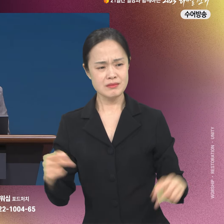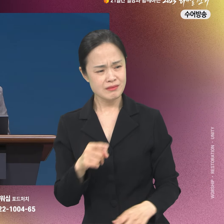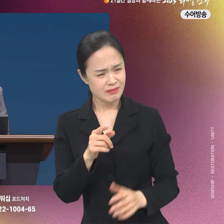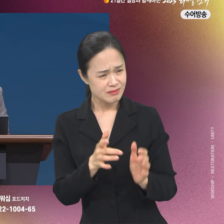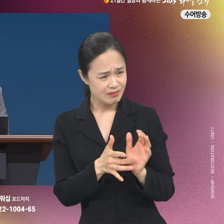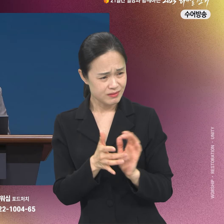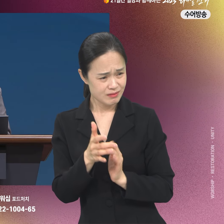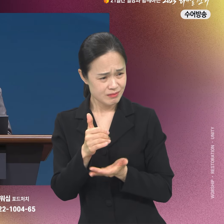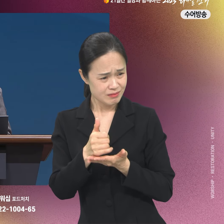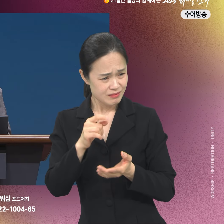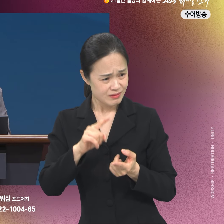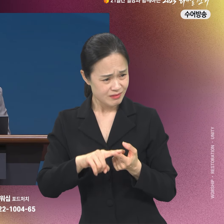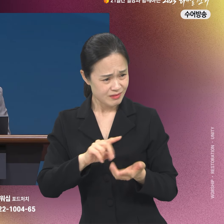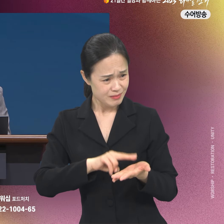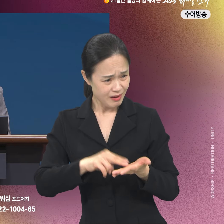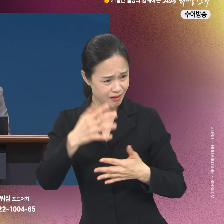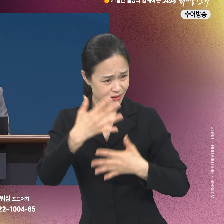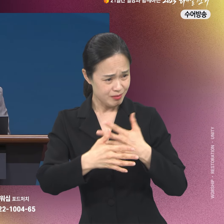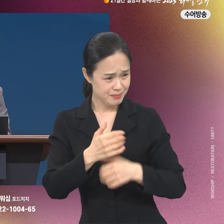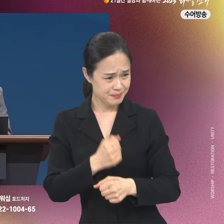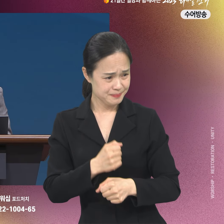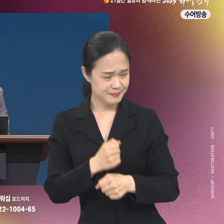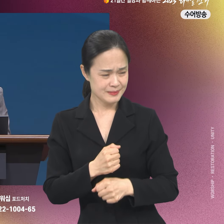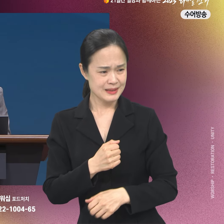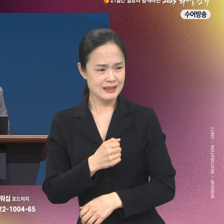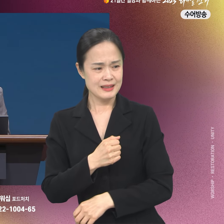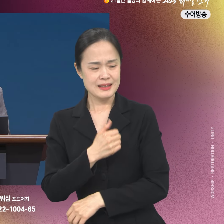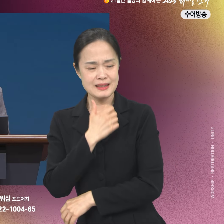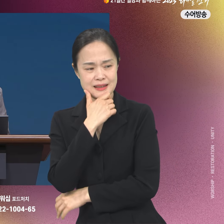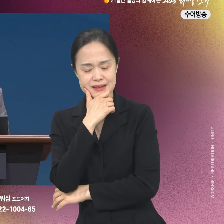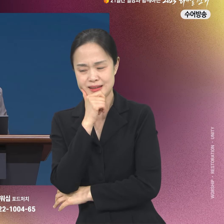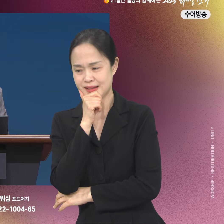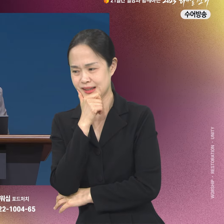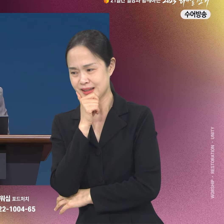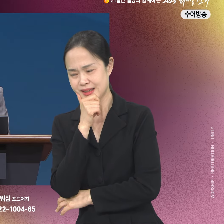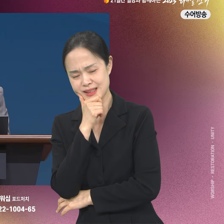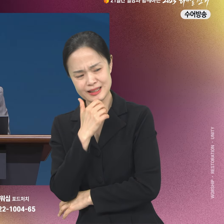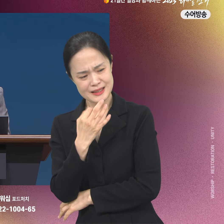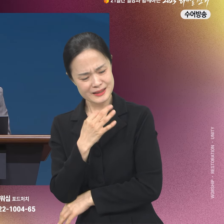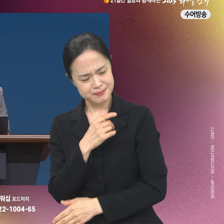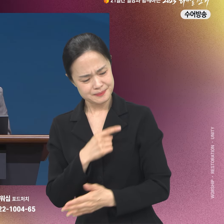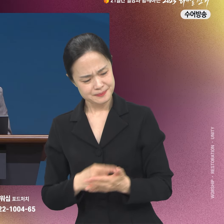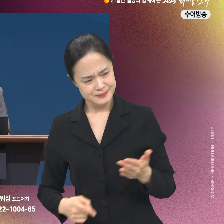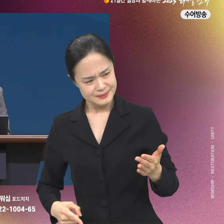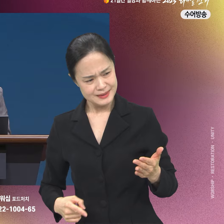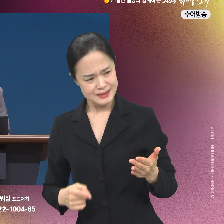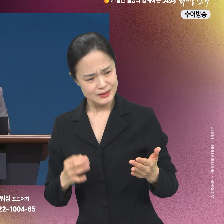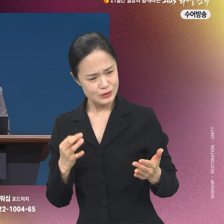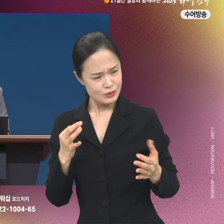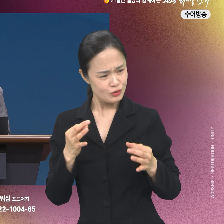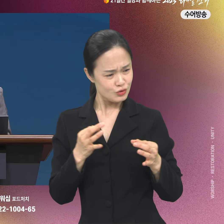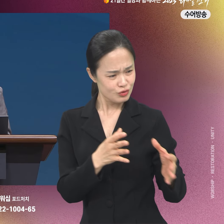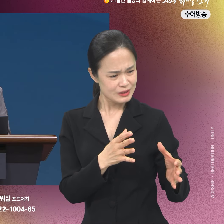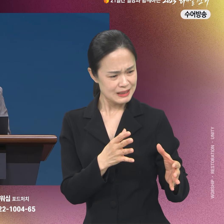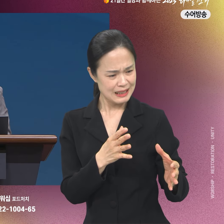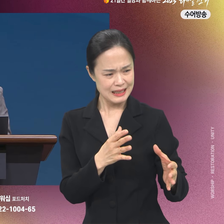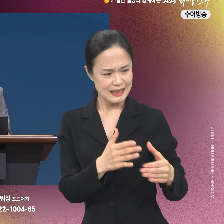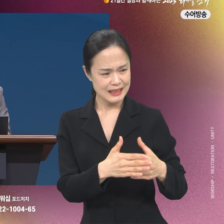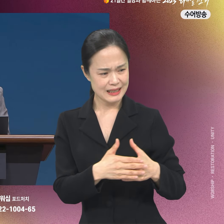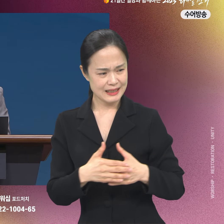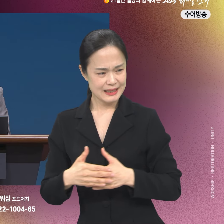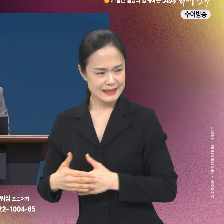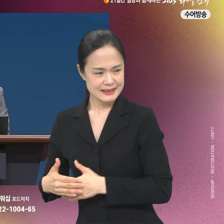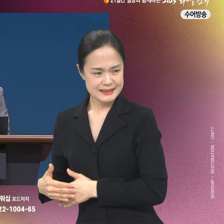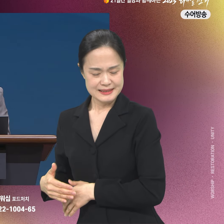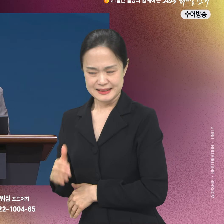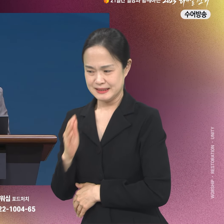같더라고요. 어떤 분들이 나중에 저한테 이제 그 고백을 하셨어요. 그때 사실은 이게 될 것 같지도 않았고 늘 실망스러운